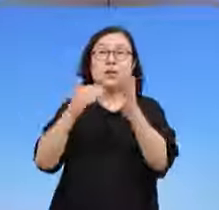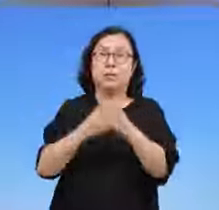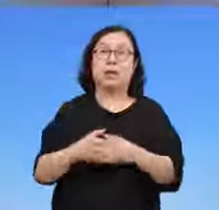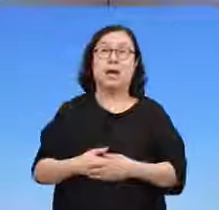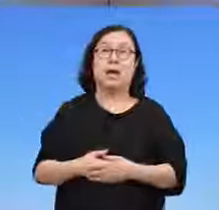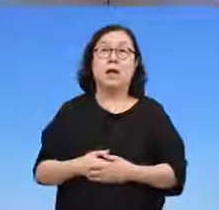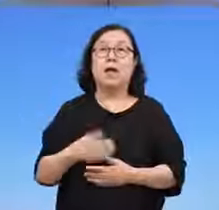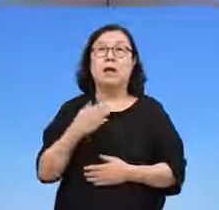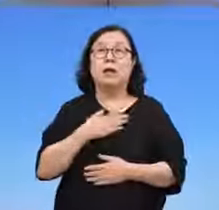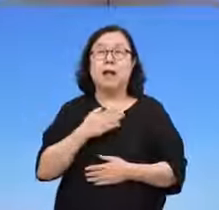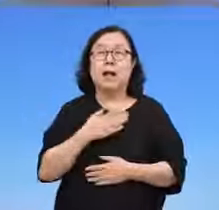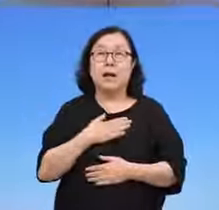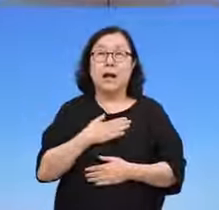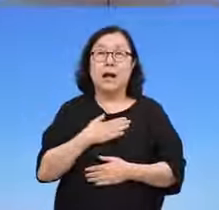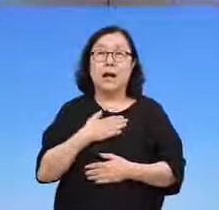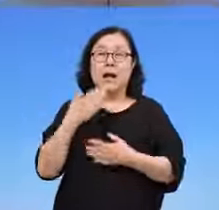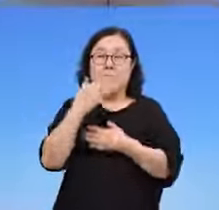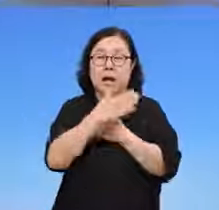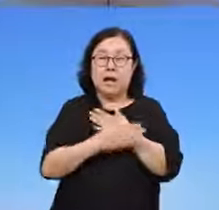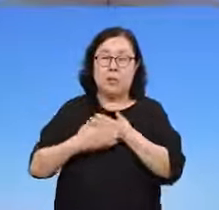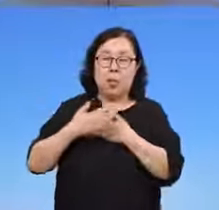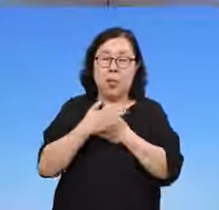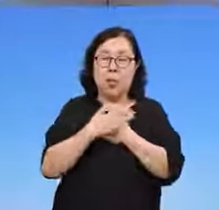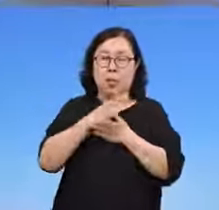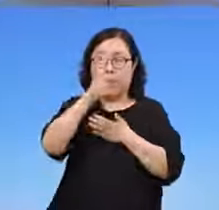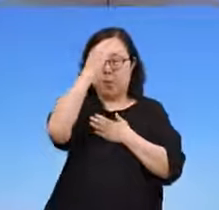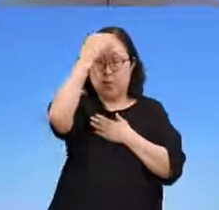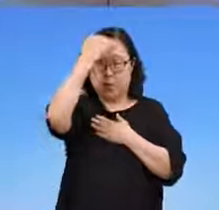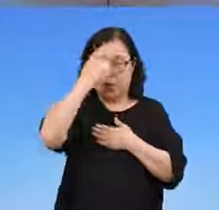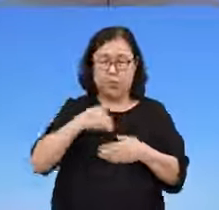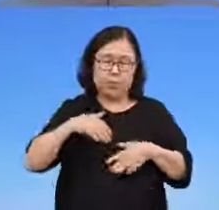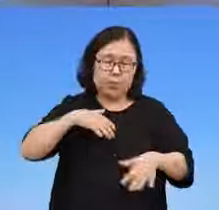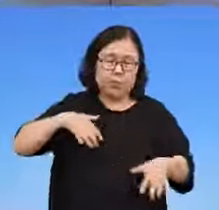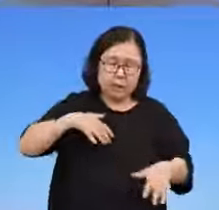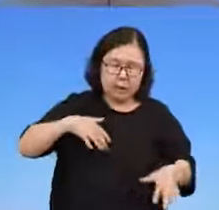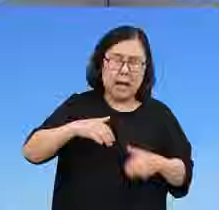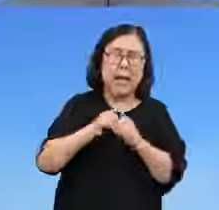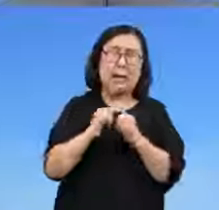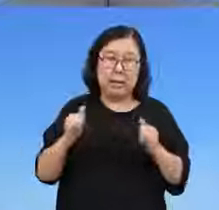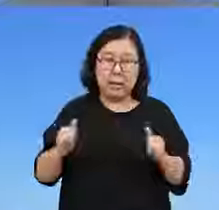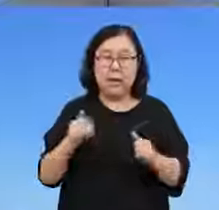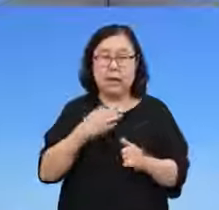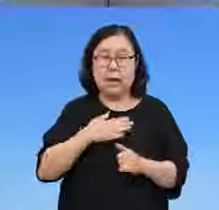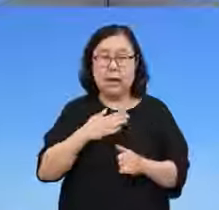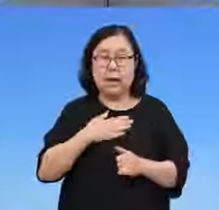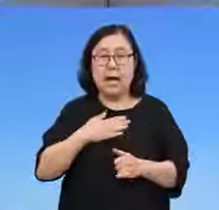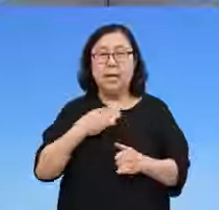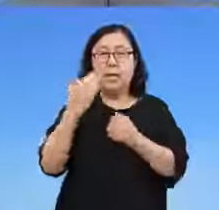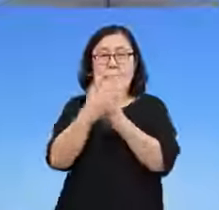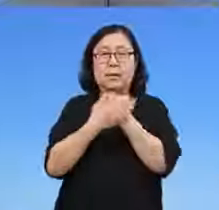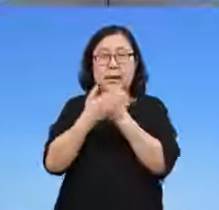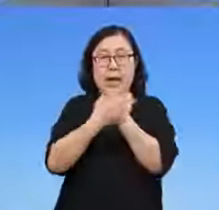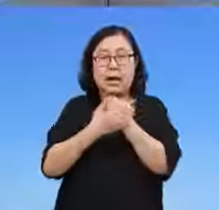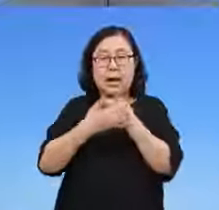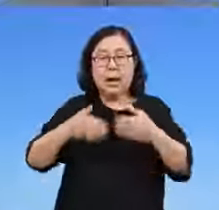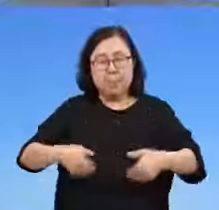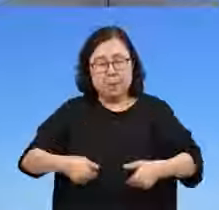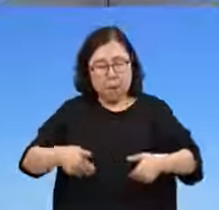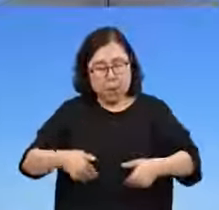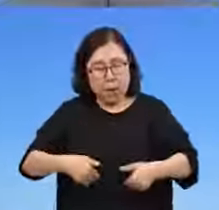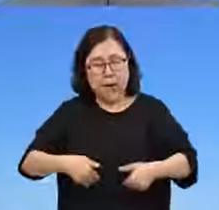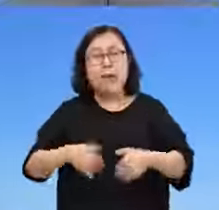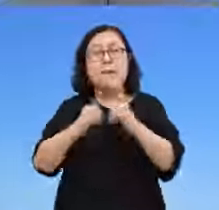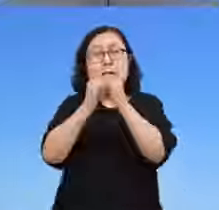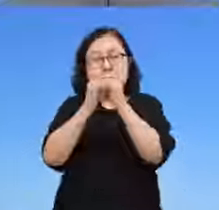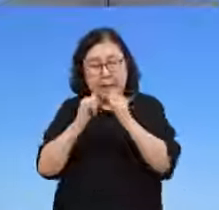있다고요? 내가 바로 몸을 가눌 수 없었던 그 중풍병자였노라고. 내가 바로 이런 은혜를 입어